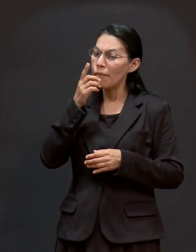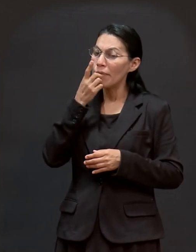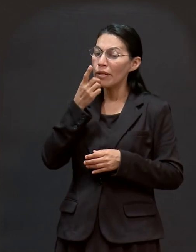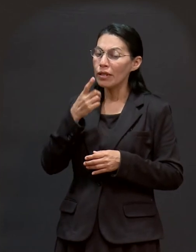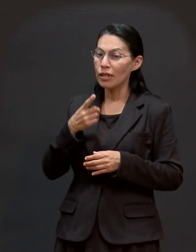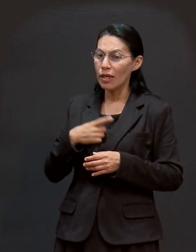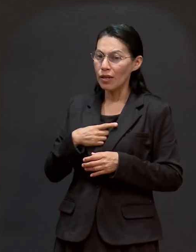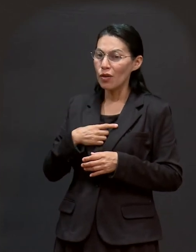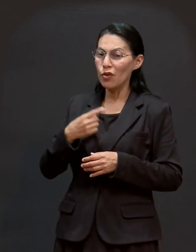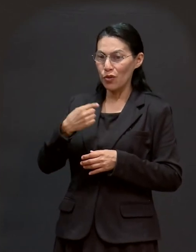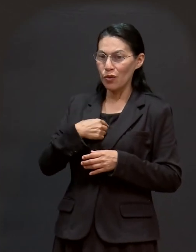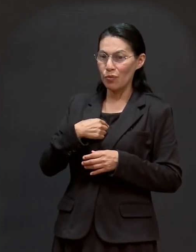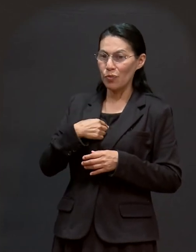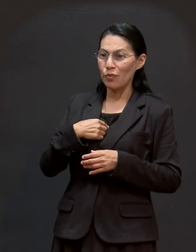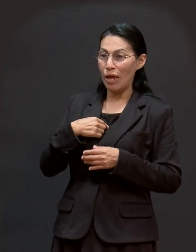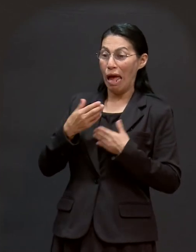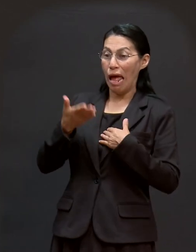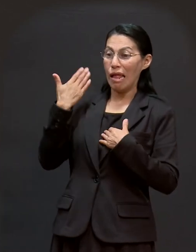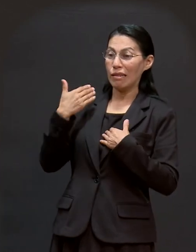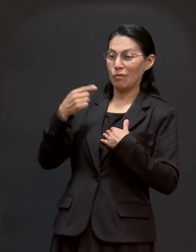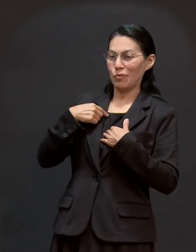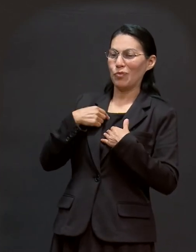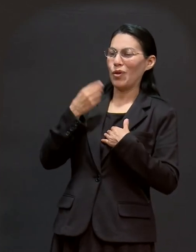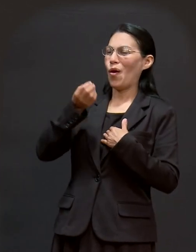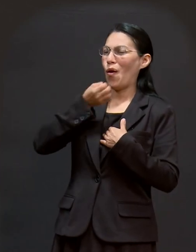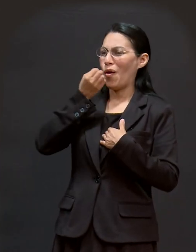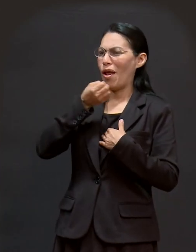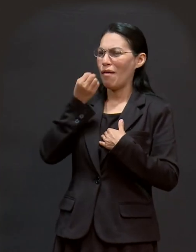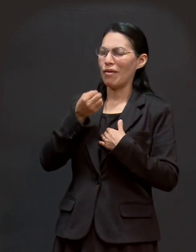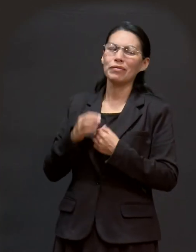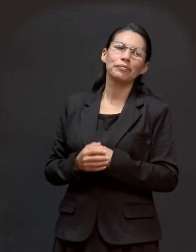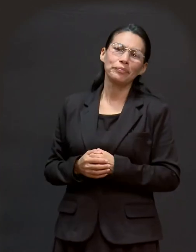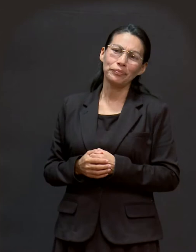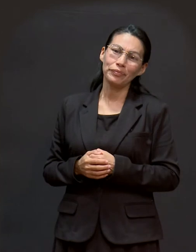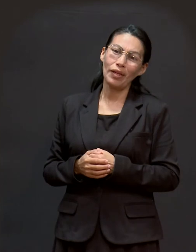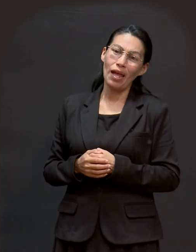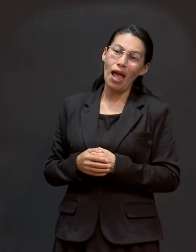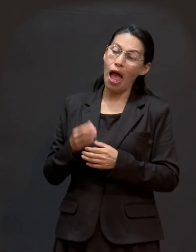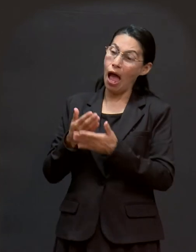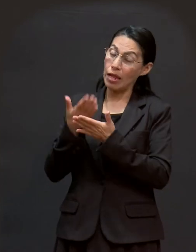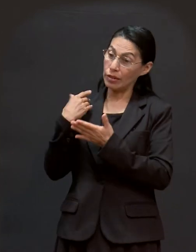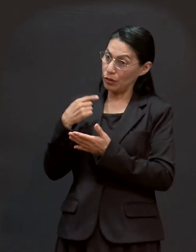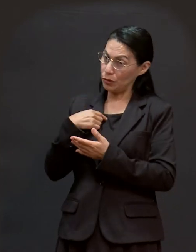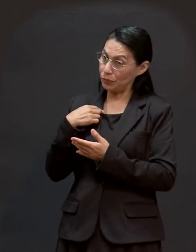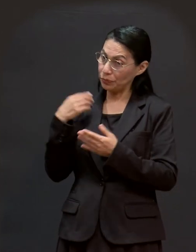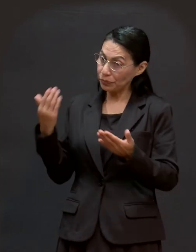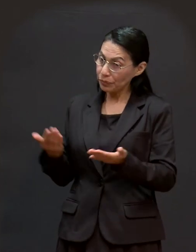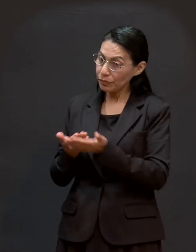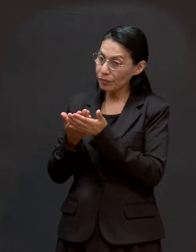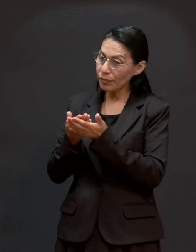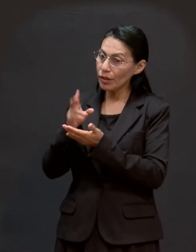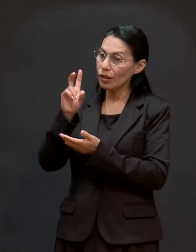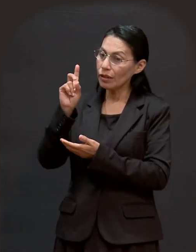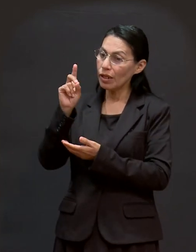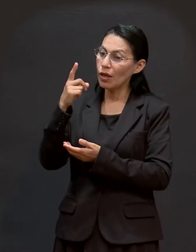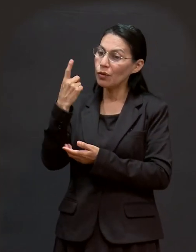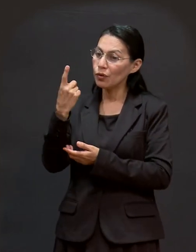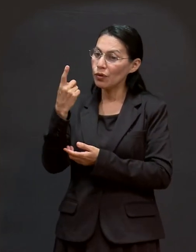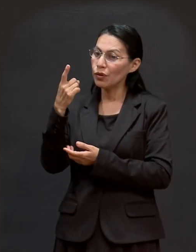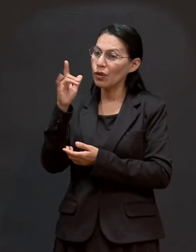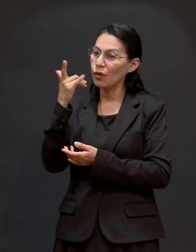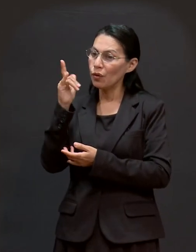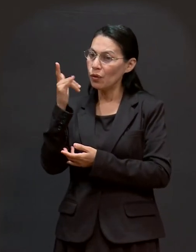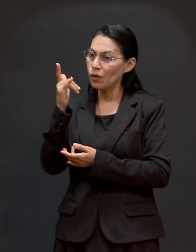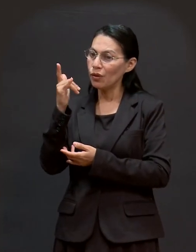que este fue el resultado de la oración porque el día que fui que nací